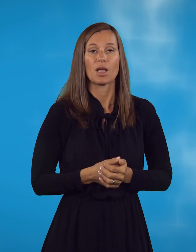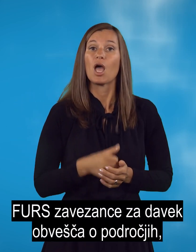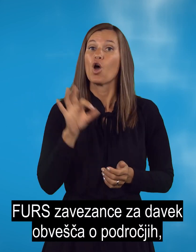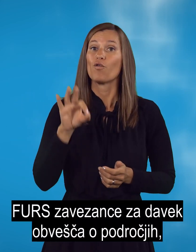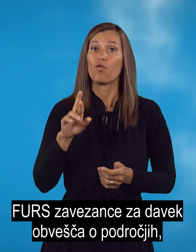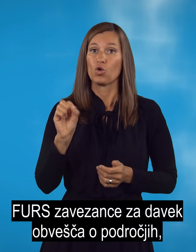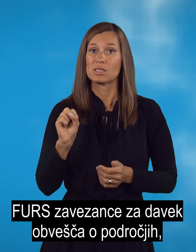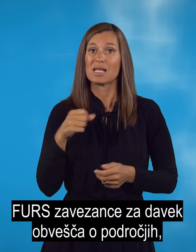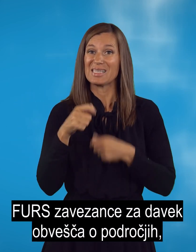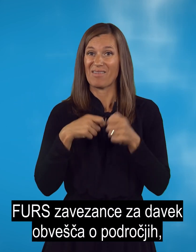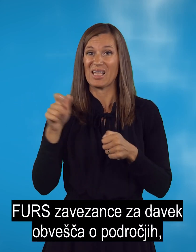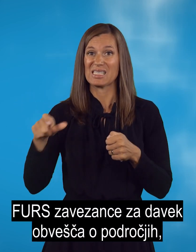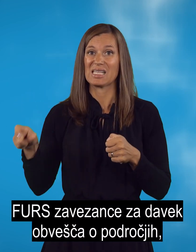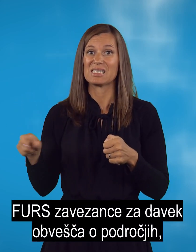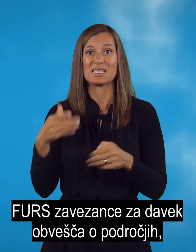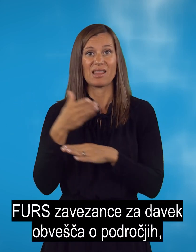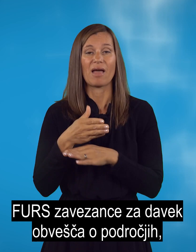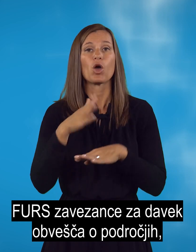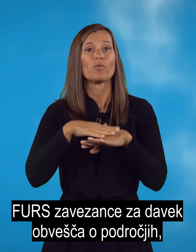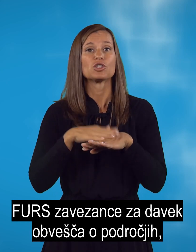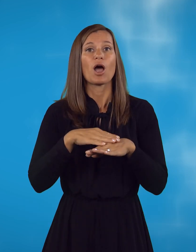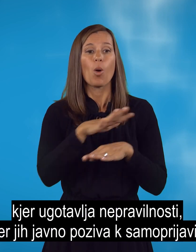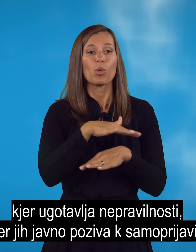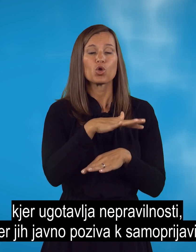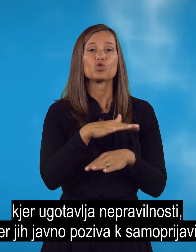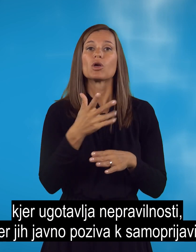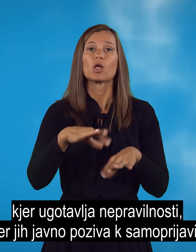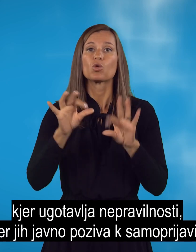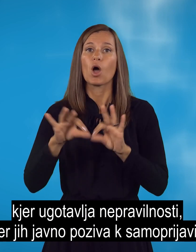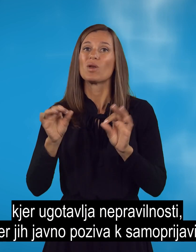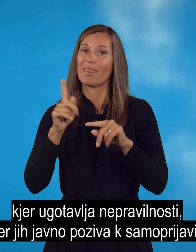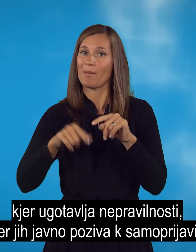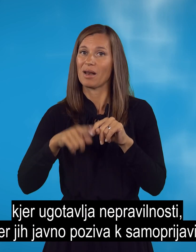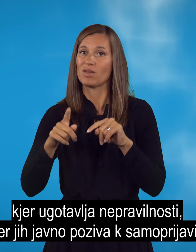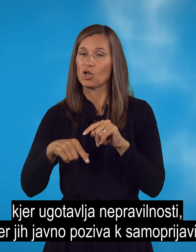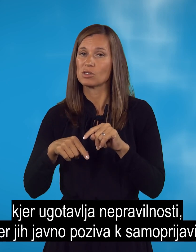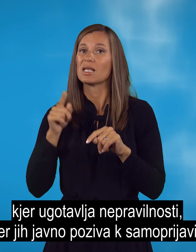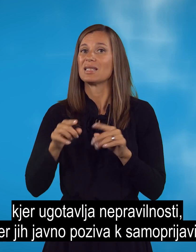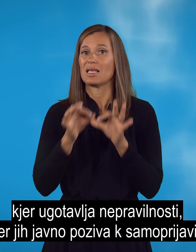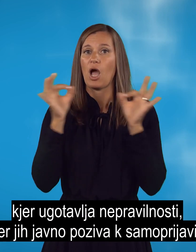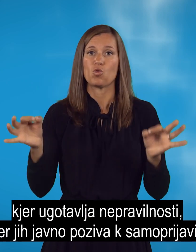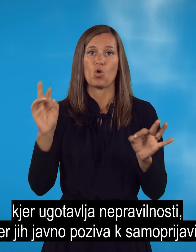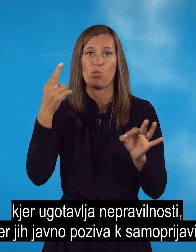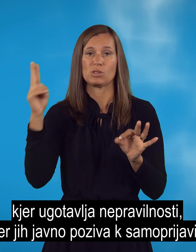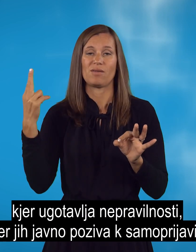FURS zavezance za davek obvešča o področjih, kjer ugotavlja nepravilnosti, ter jih javno poziva k